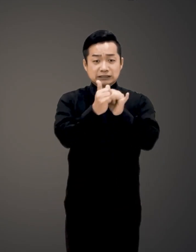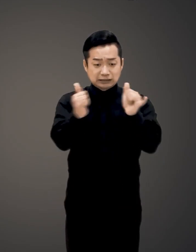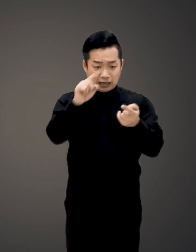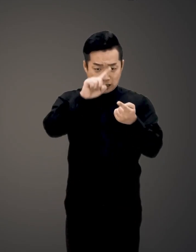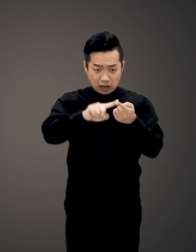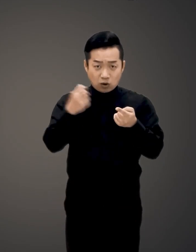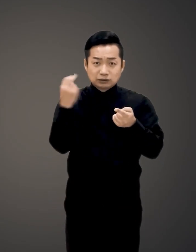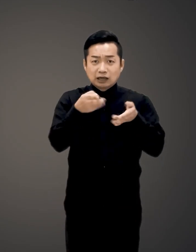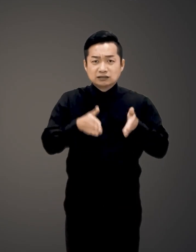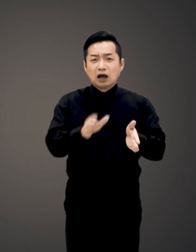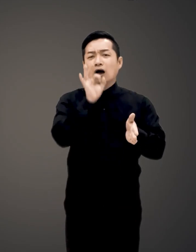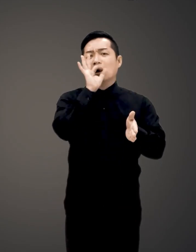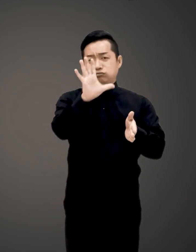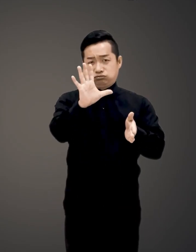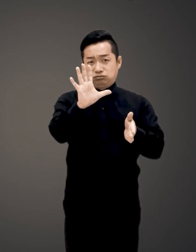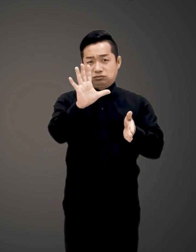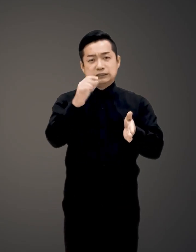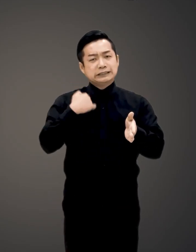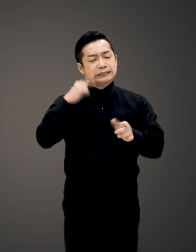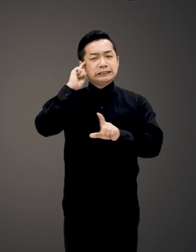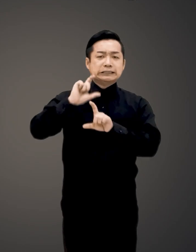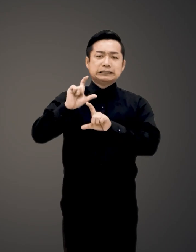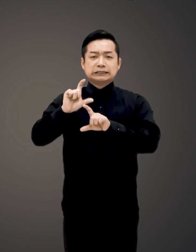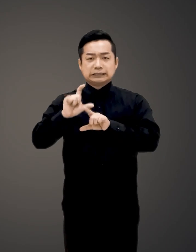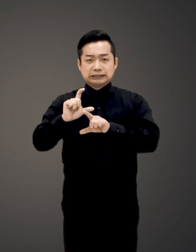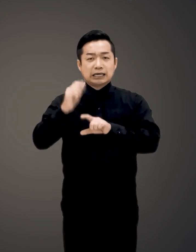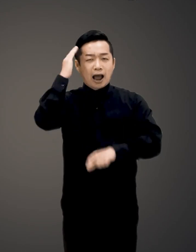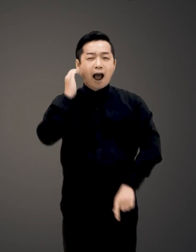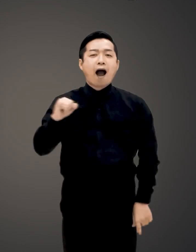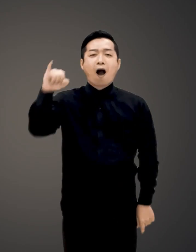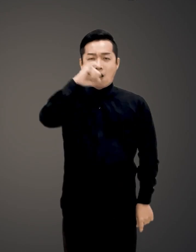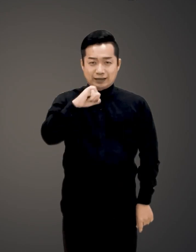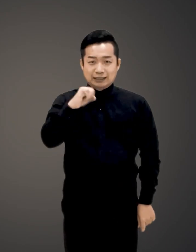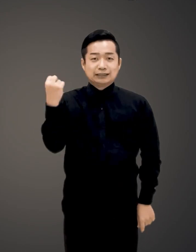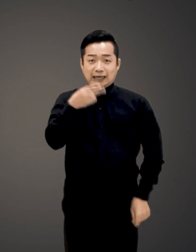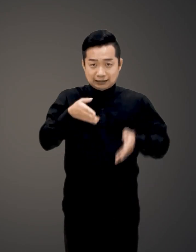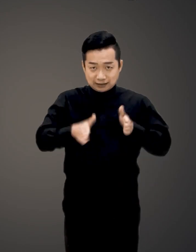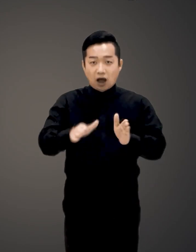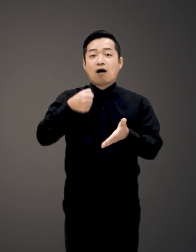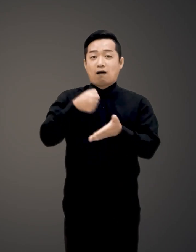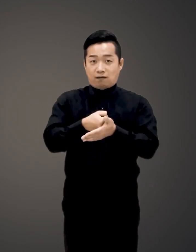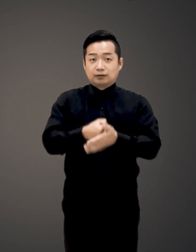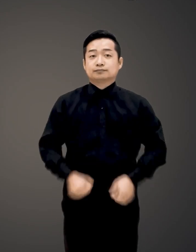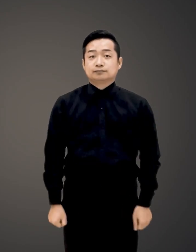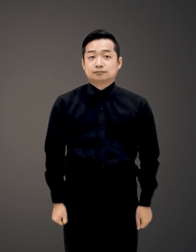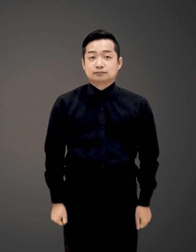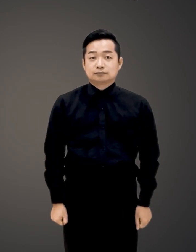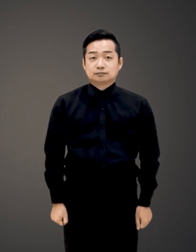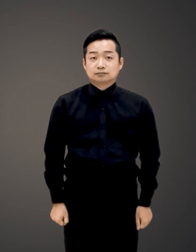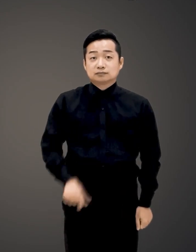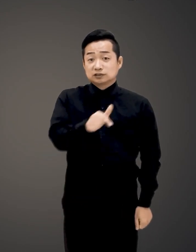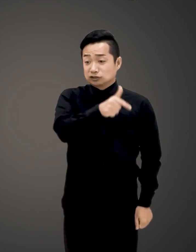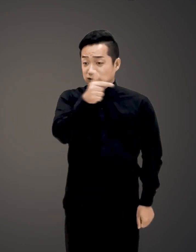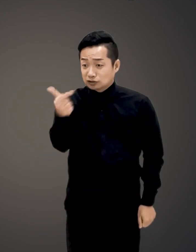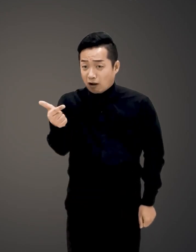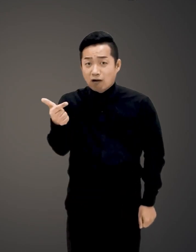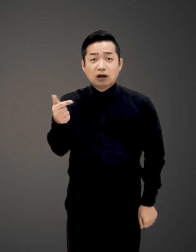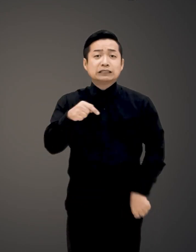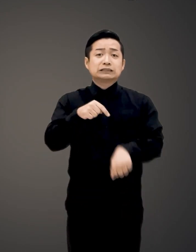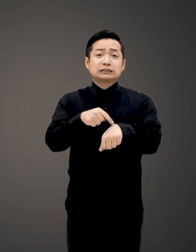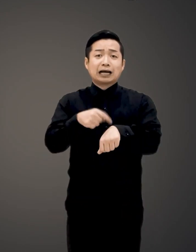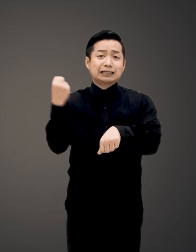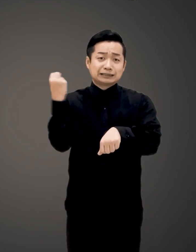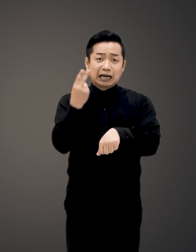사람으로는 환생할 수 없다고 해서 고민 끝에 나는 거미로 환생하기로 했다. 해질녘엔 다시